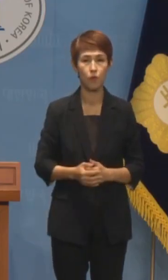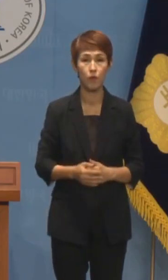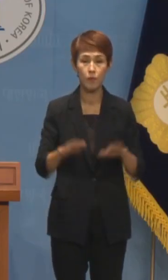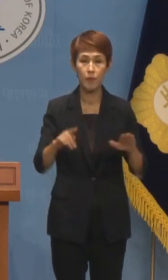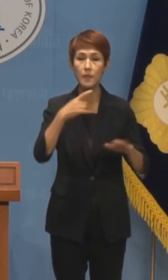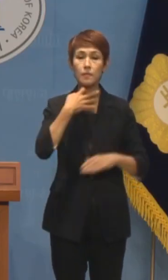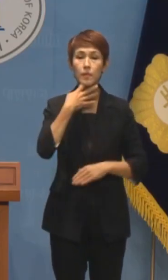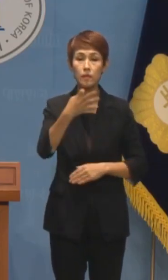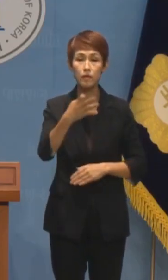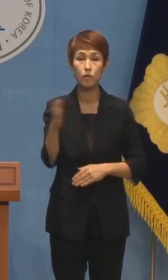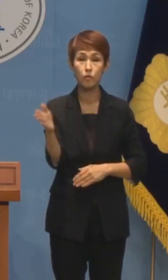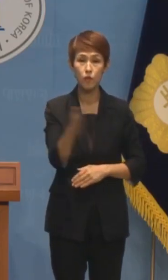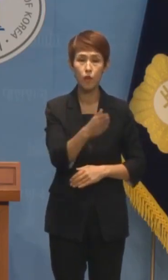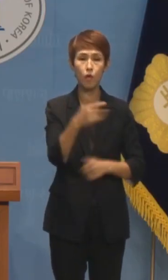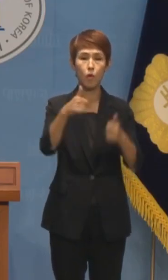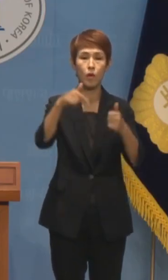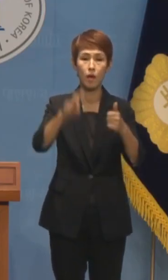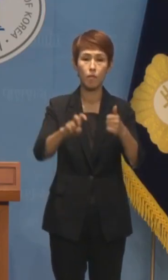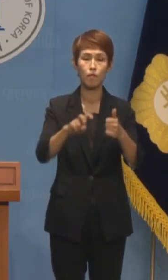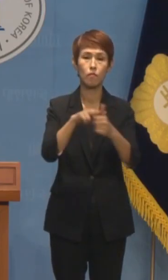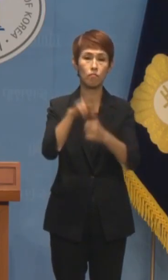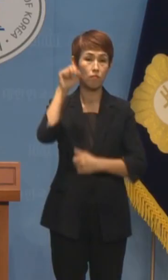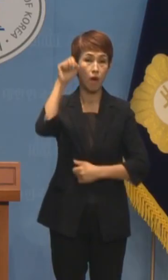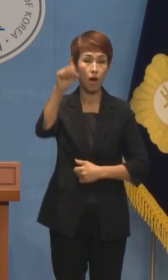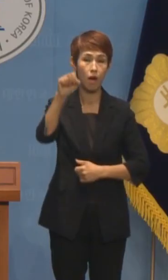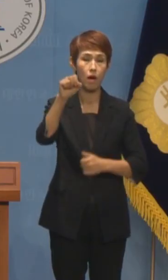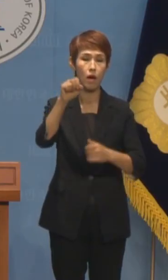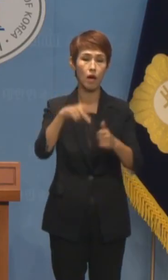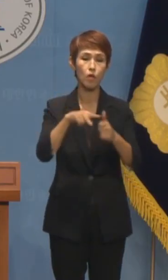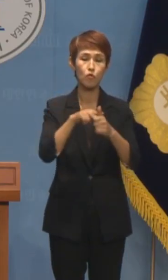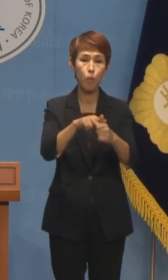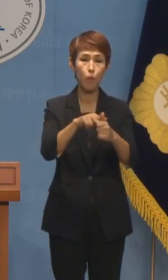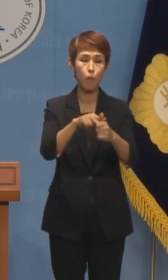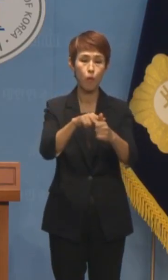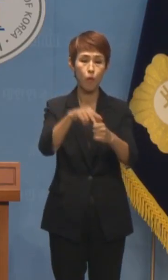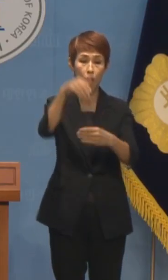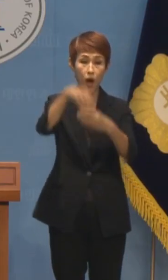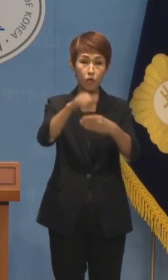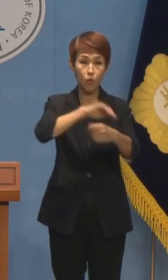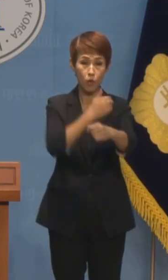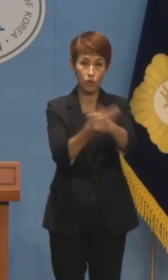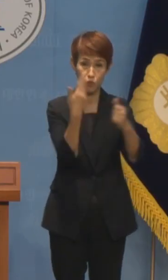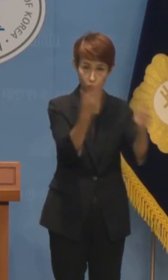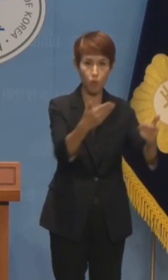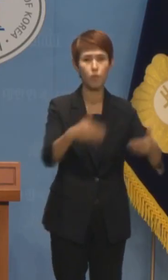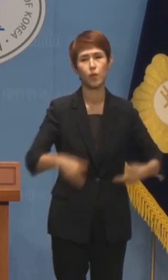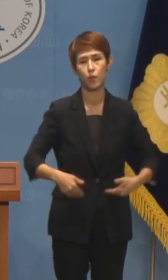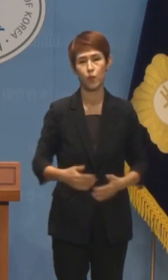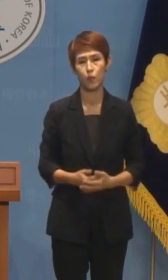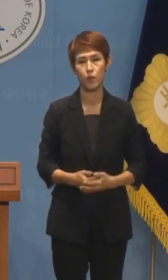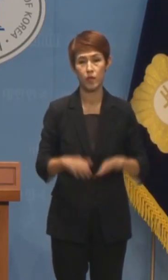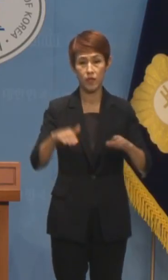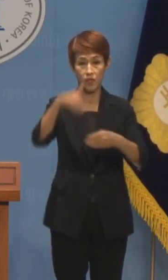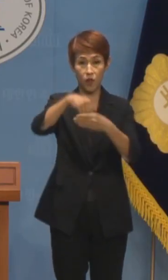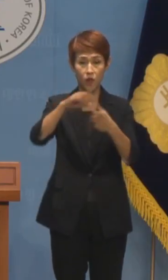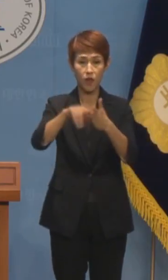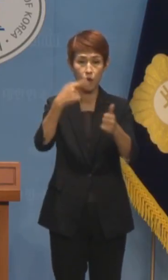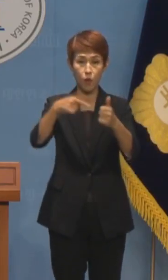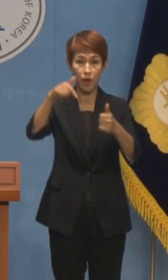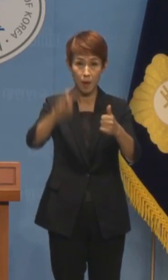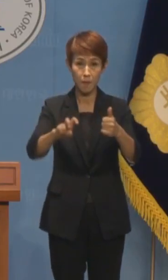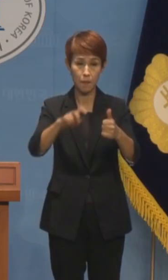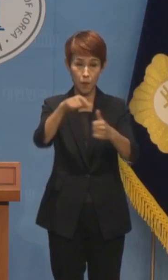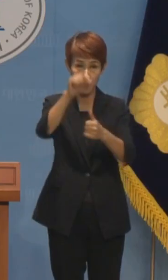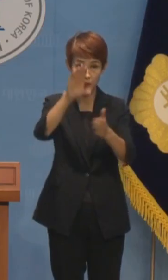만 14세부터 교육감 후보를 선택할 수 있는 권리를 부여했듯이 저는 본선거에서 교육감을 뽑을 때도